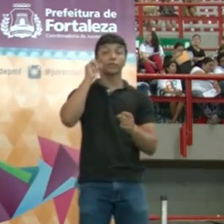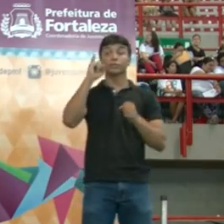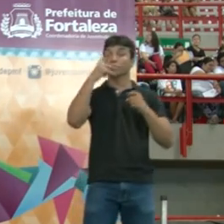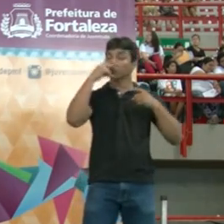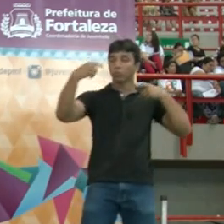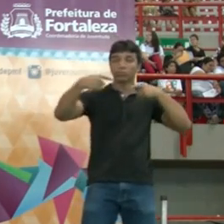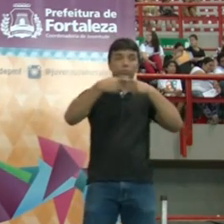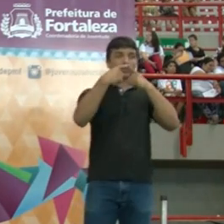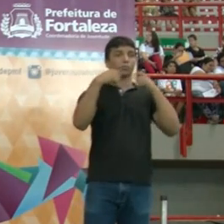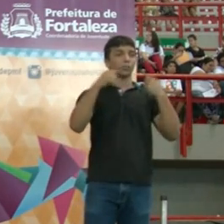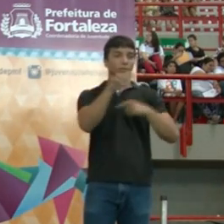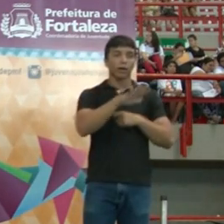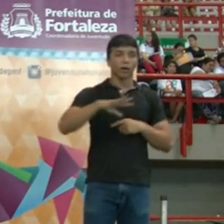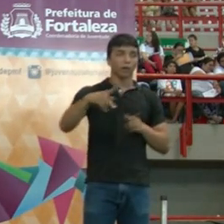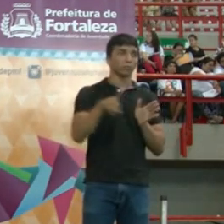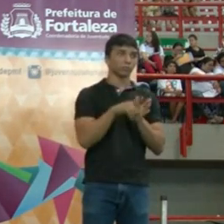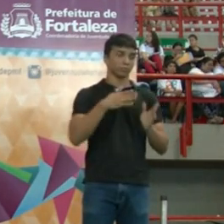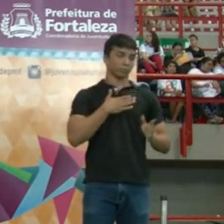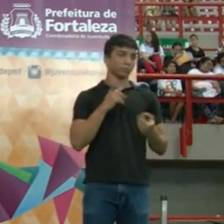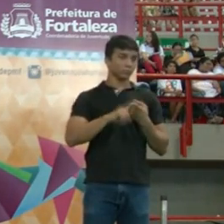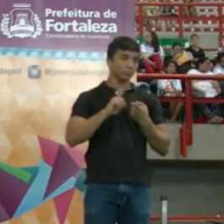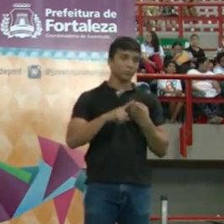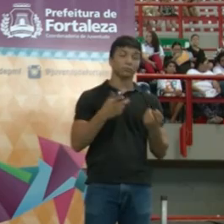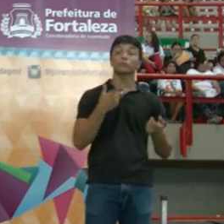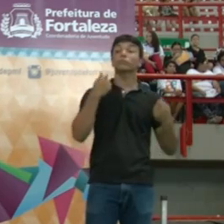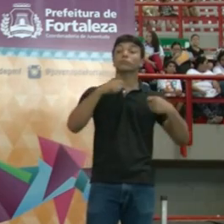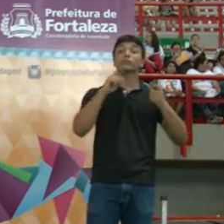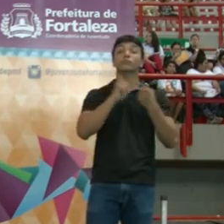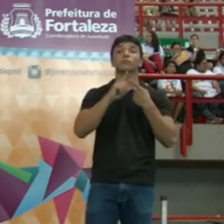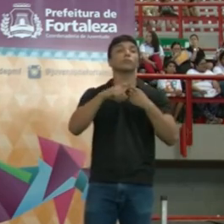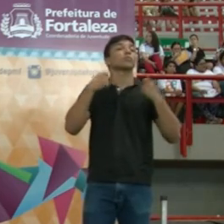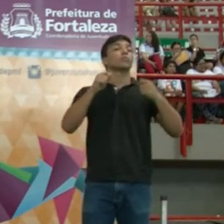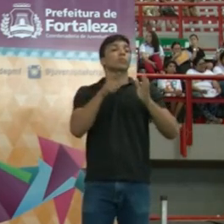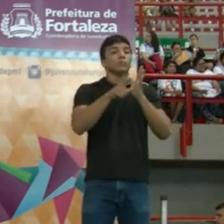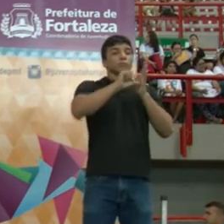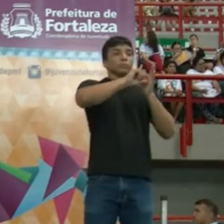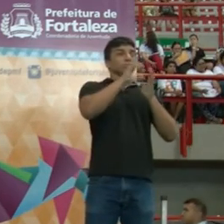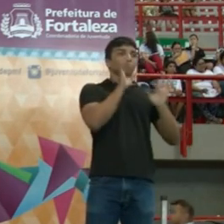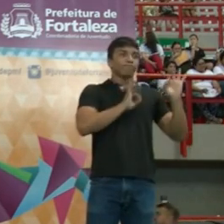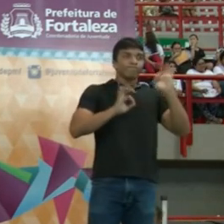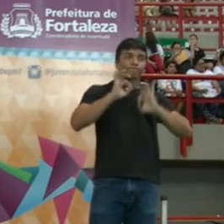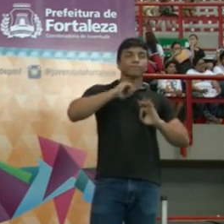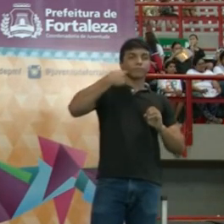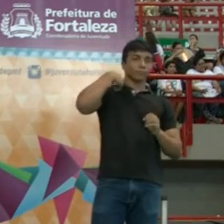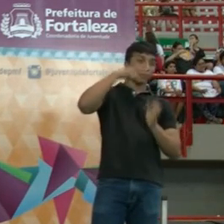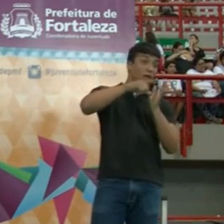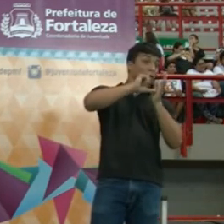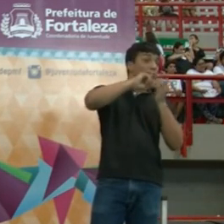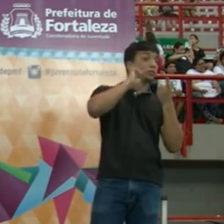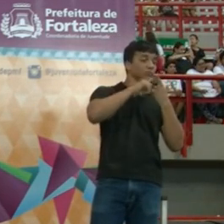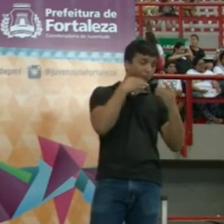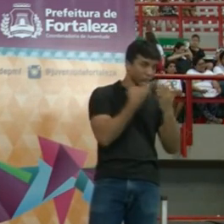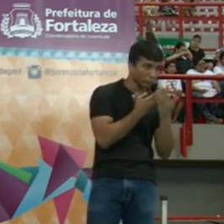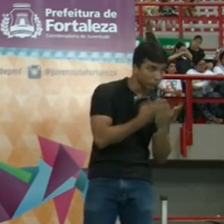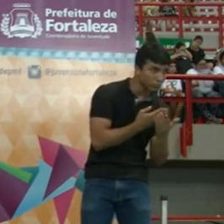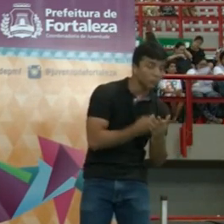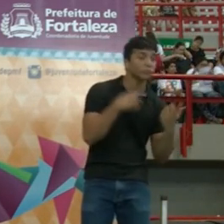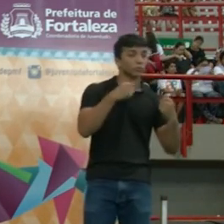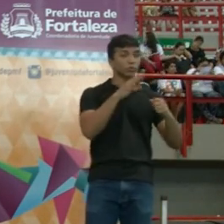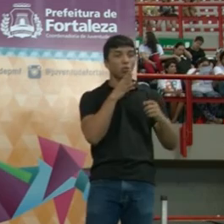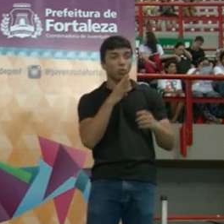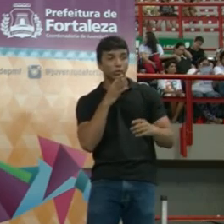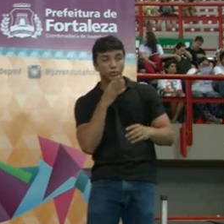aptidão, a sua área, né? Agora, a gente precisa estar preparado, a gente precisa estudar, a gente precisa ter